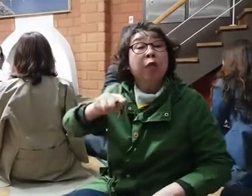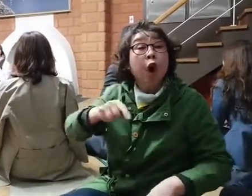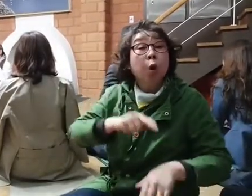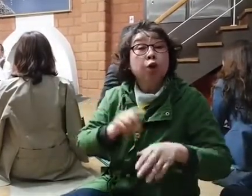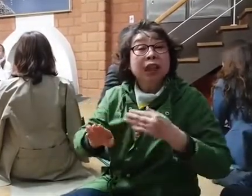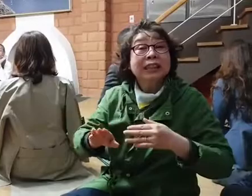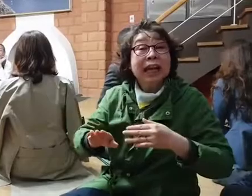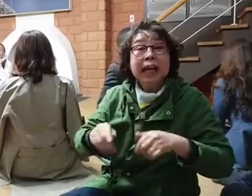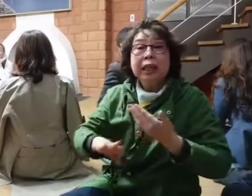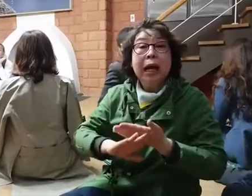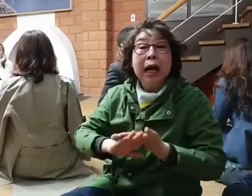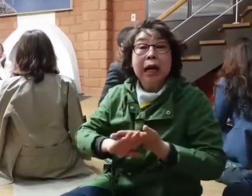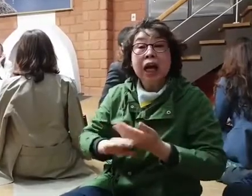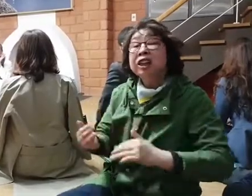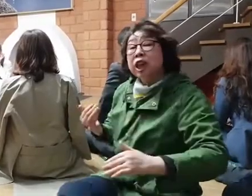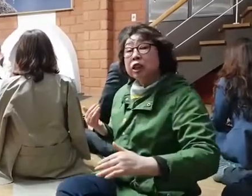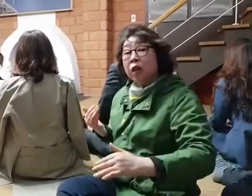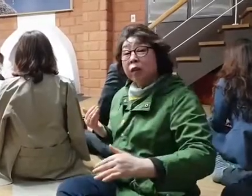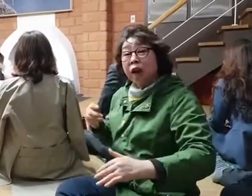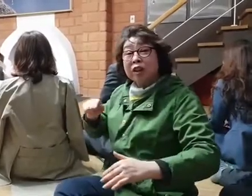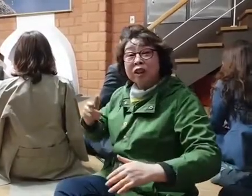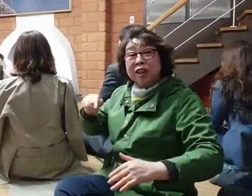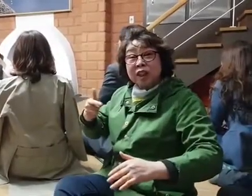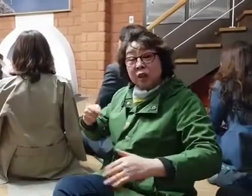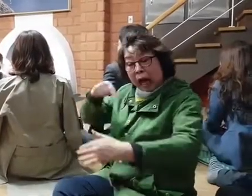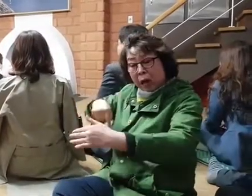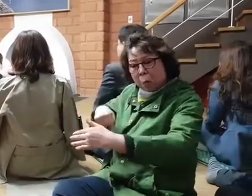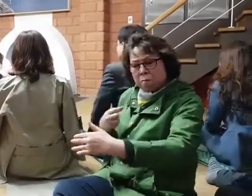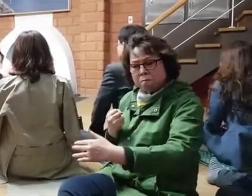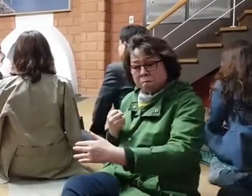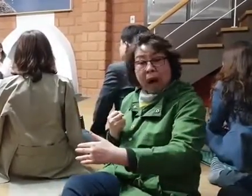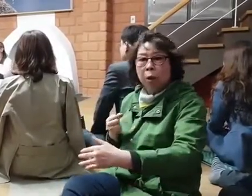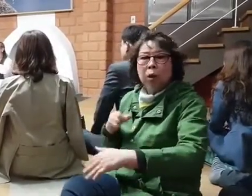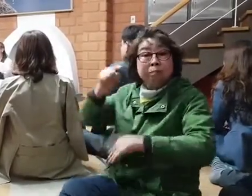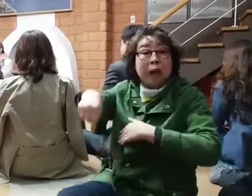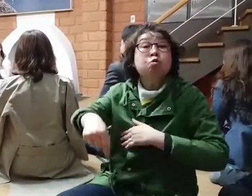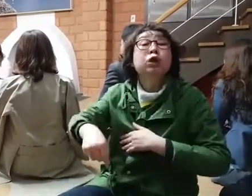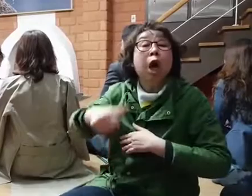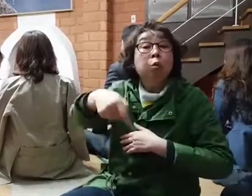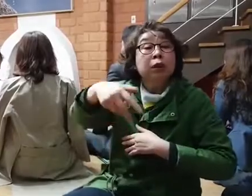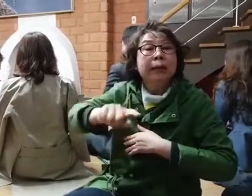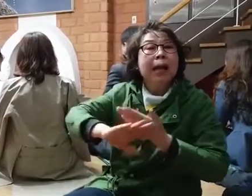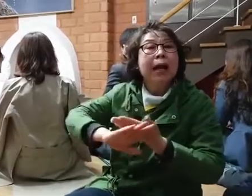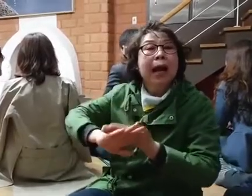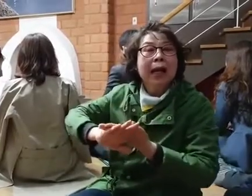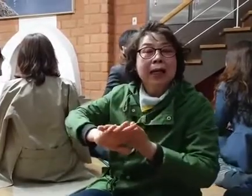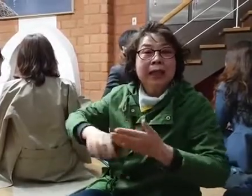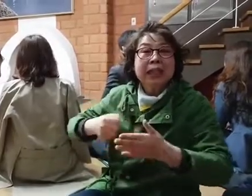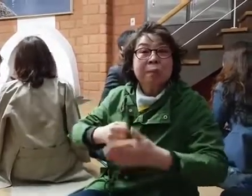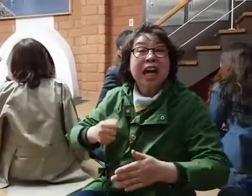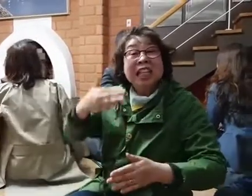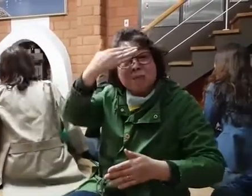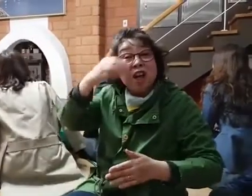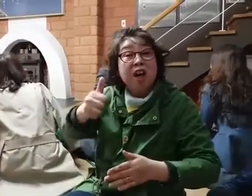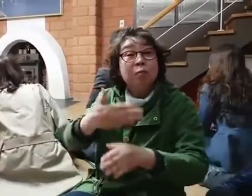다릅니다. 선천시대 우리가 안으로 감을 때 하고 후천시대 운영은 달라서